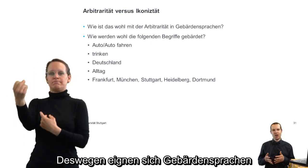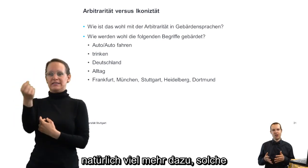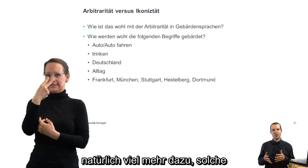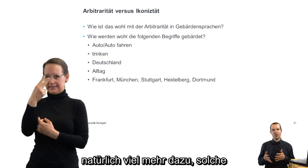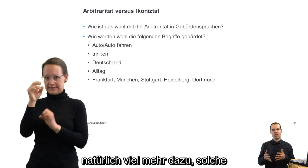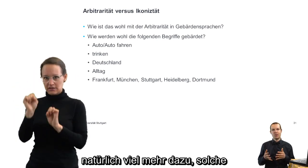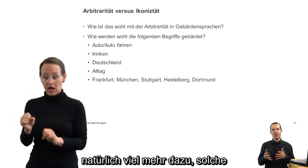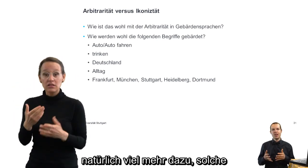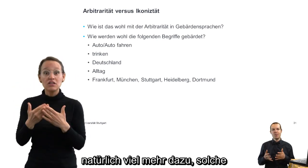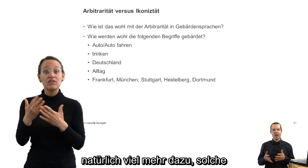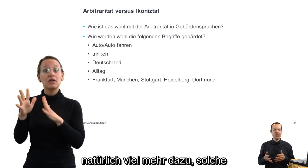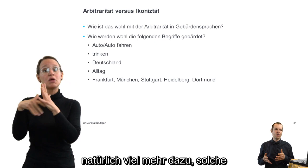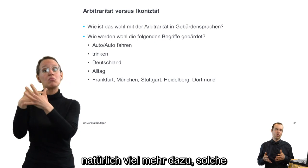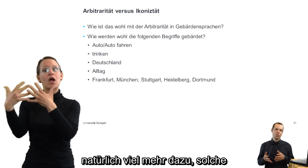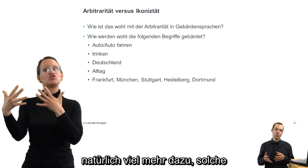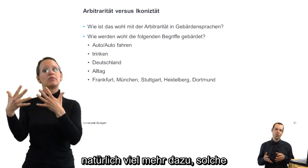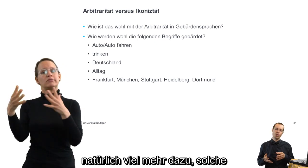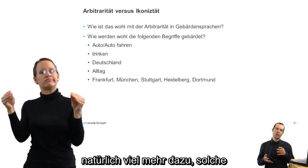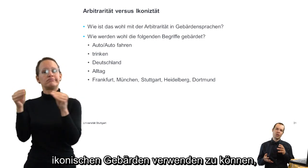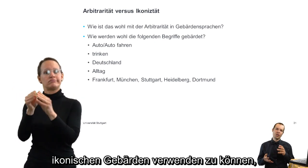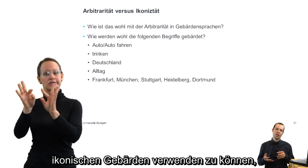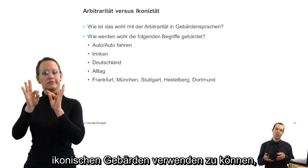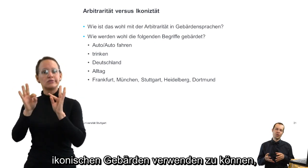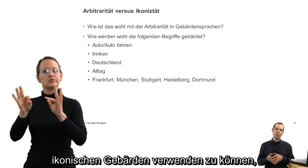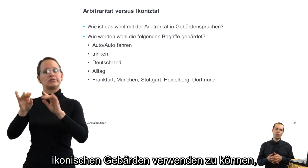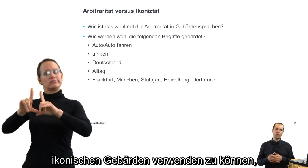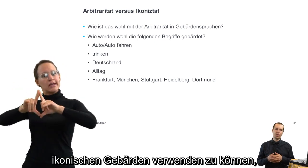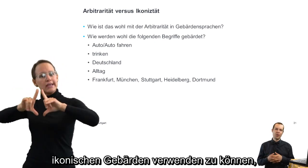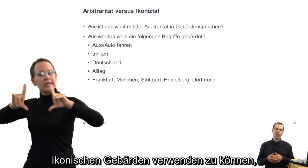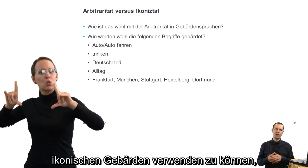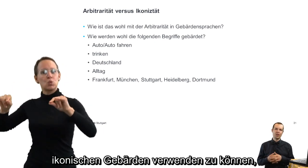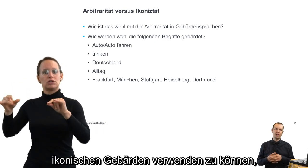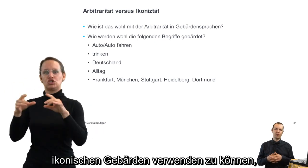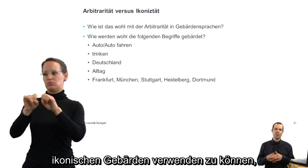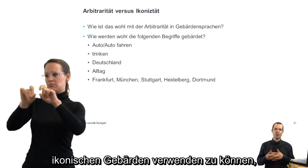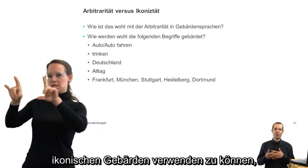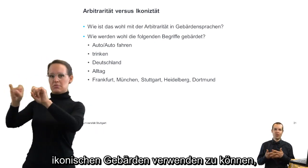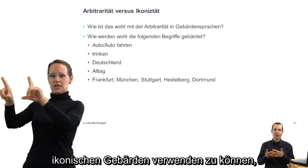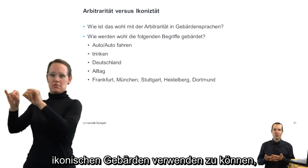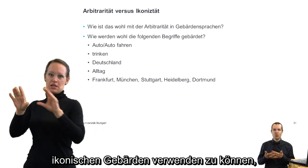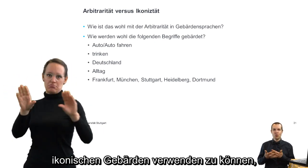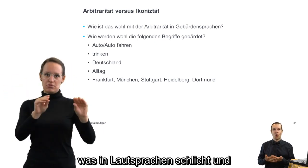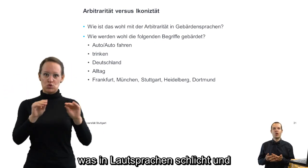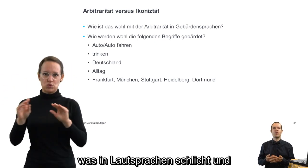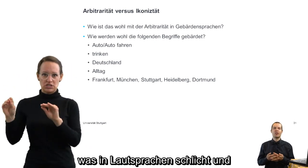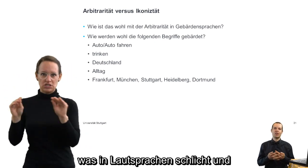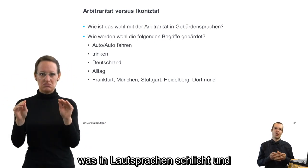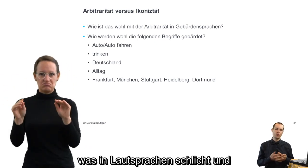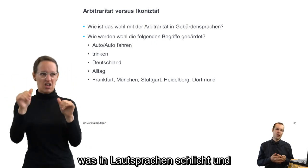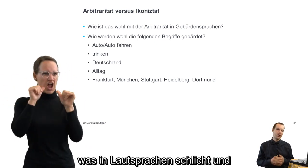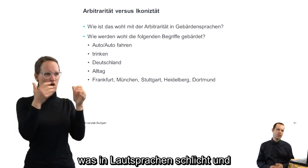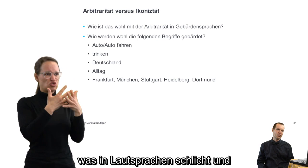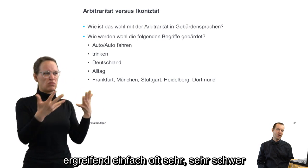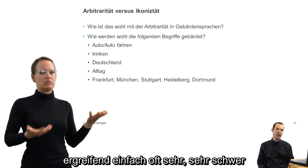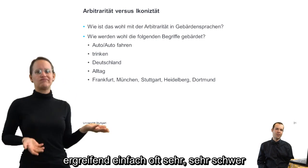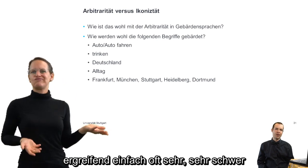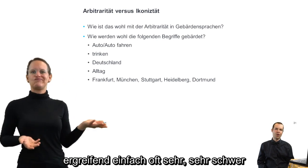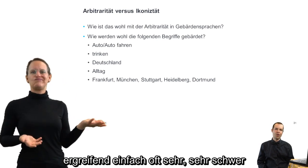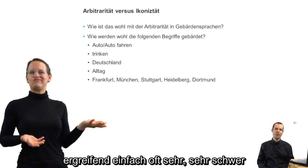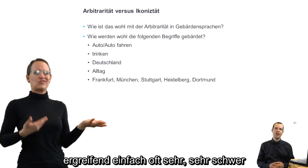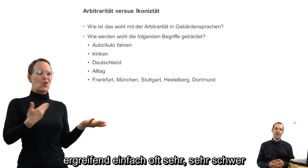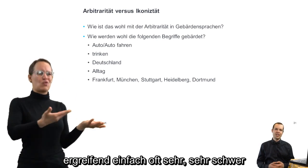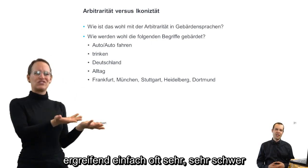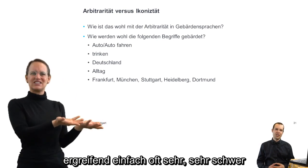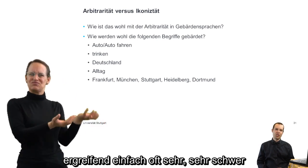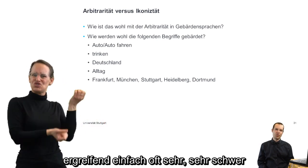Gebärdensprachen natürlich viel mehr dazu, solche ikonischen Gebärden verwenden zu können, was in Lautsprachendricht untergreifend